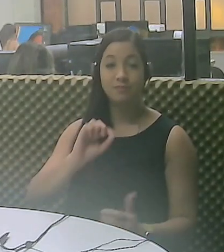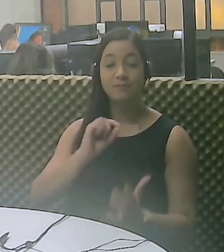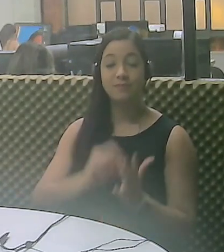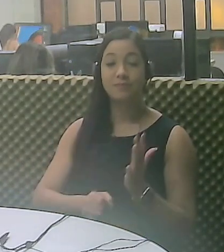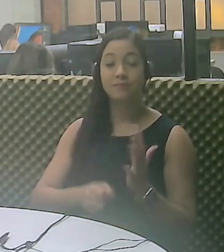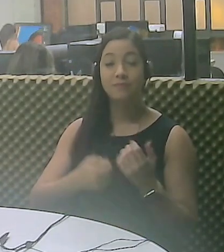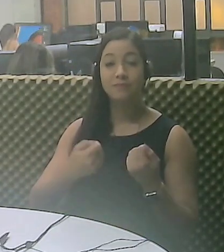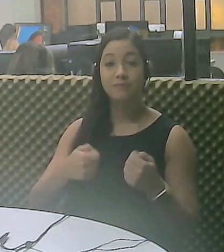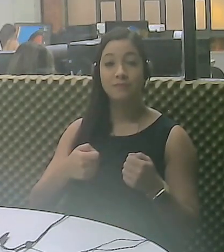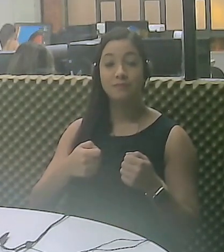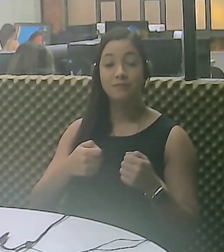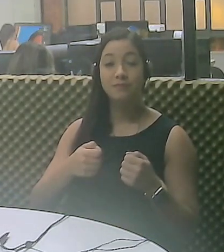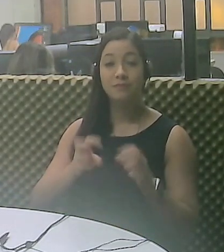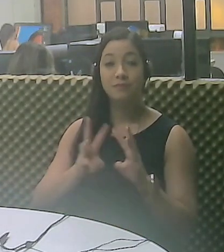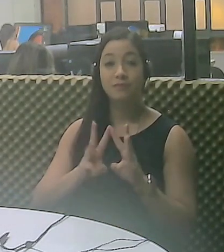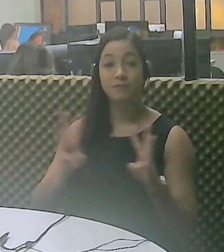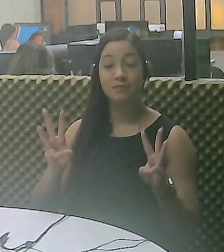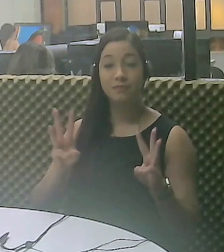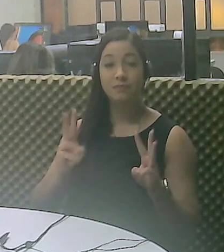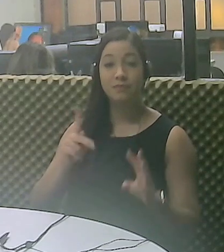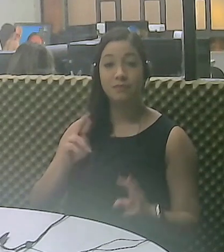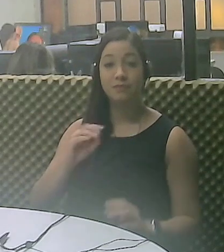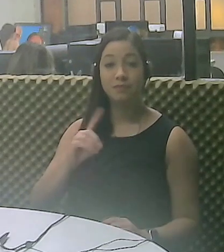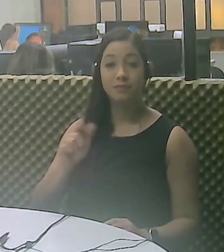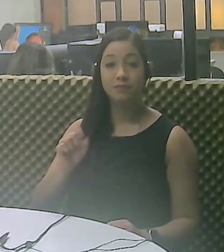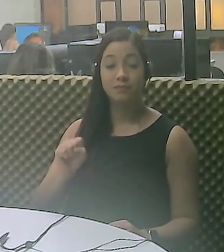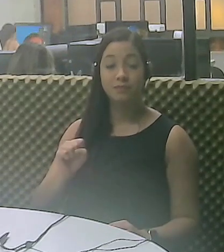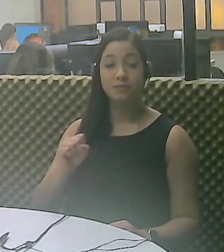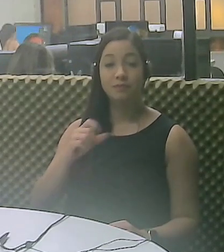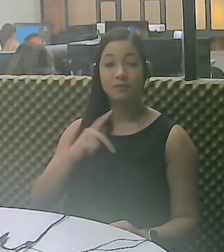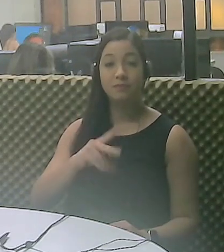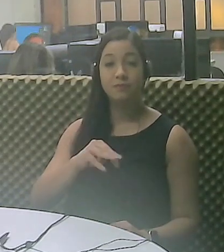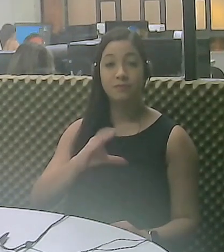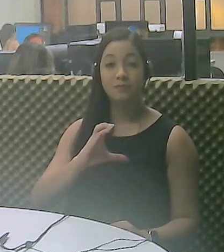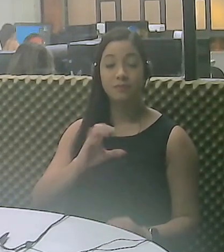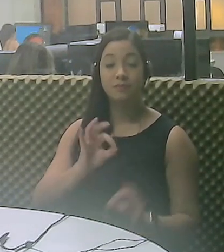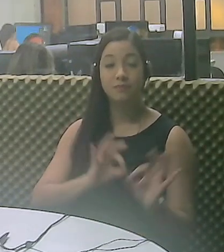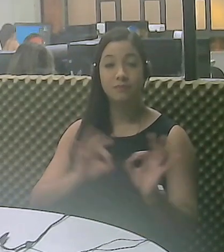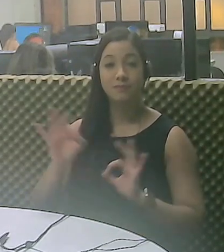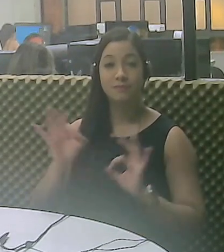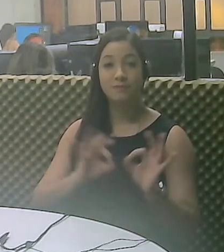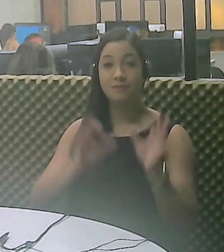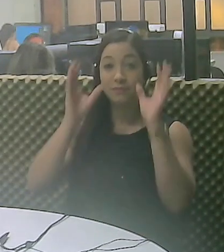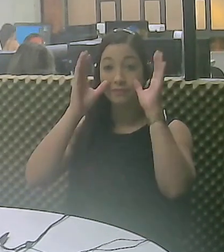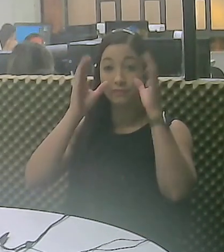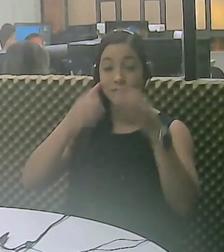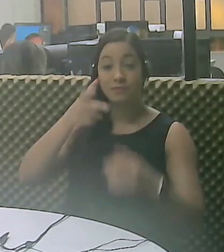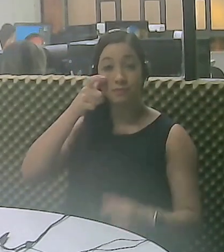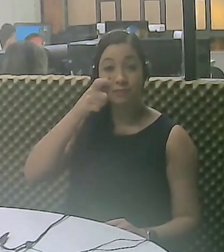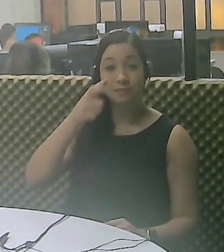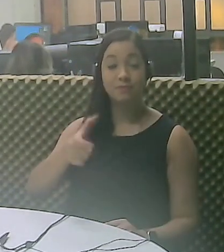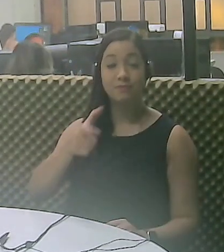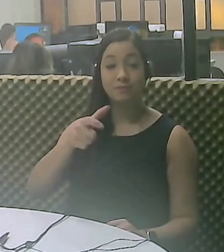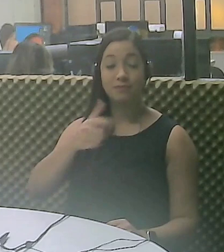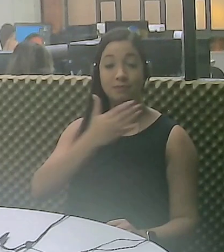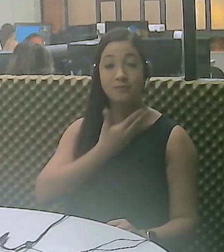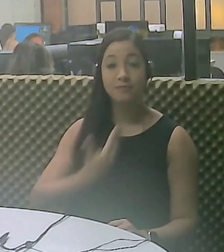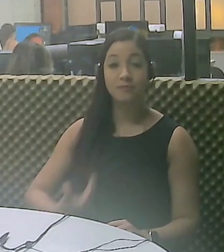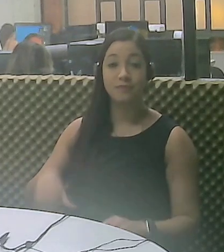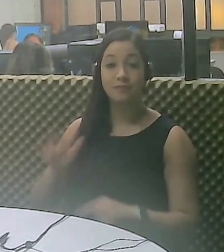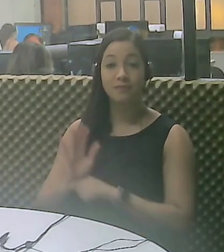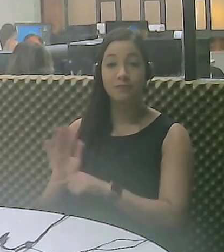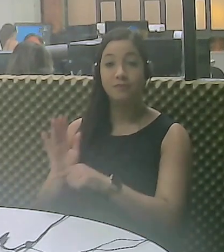inscrições são feitas via plataforma do PROSAS. O PMIC é voltado para projetos que são de interesse público e contribuem com